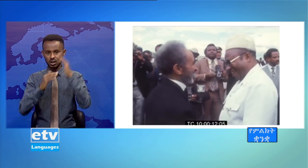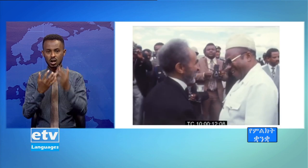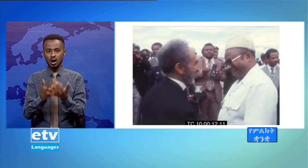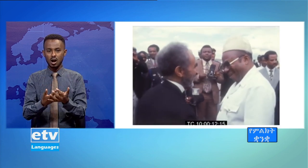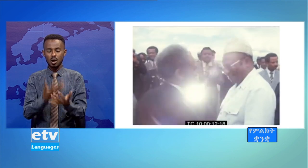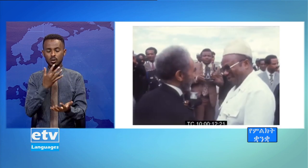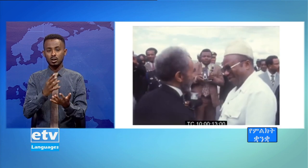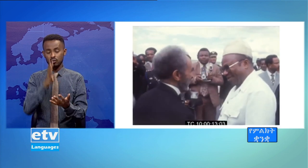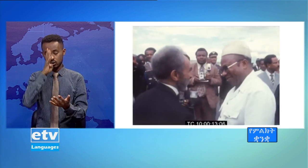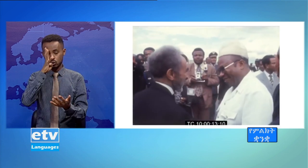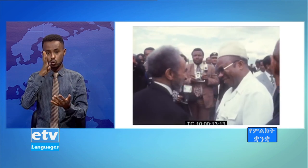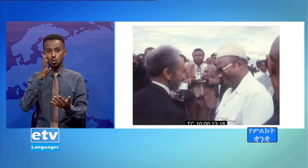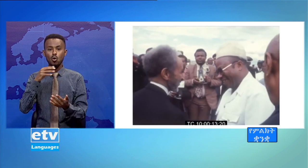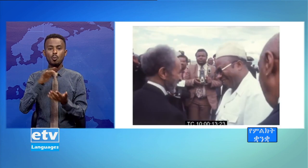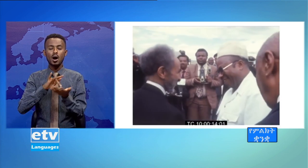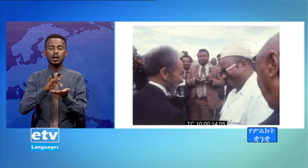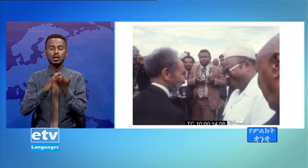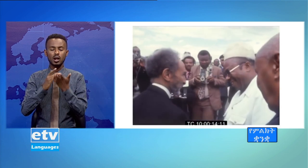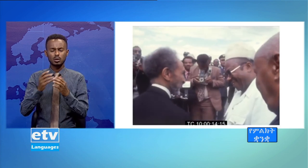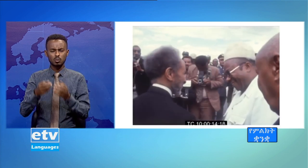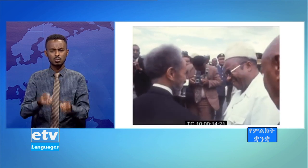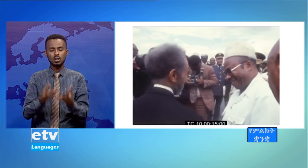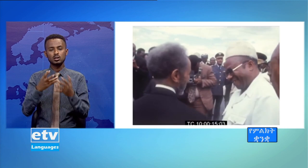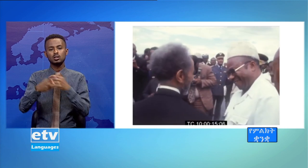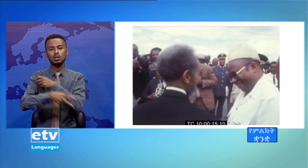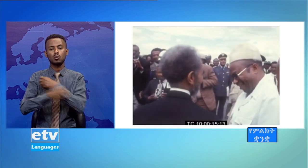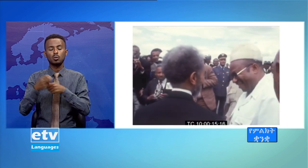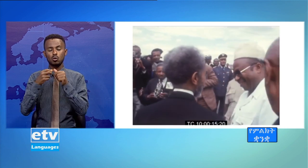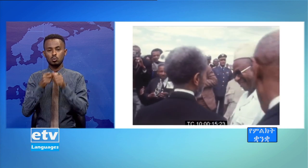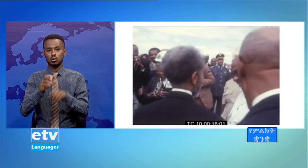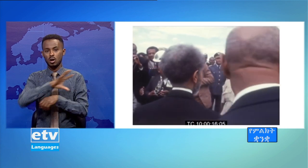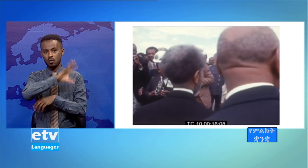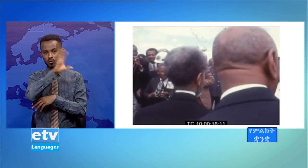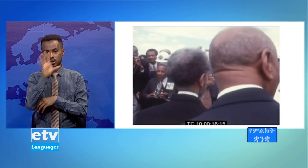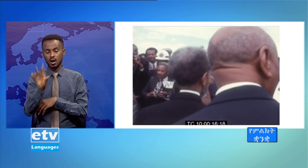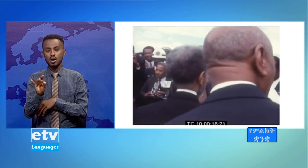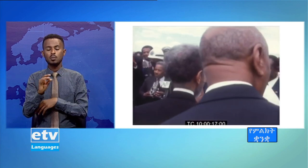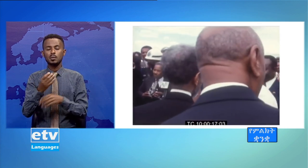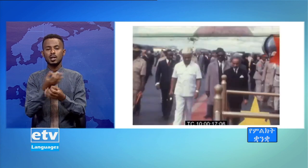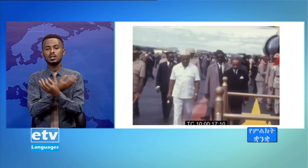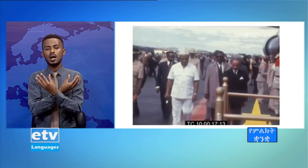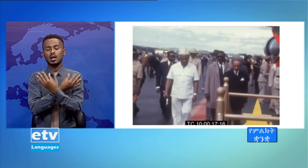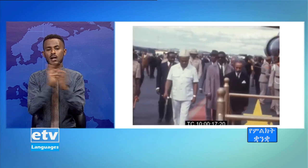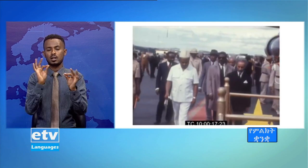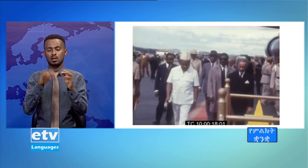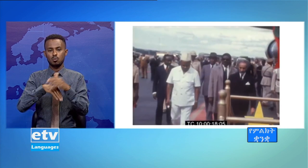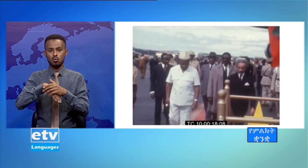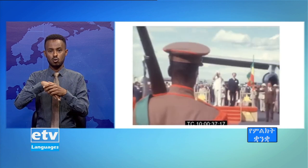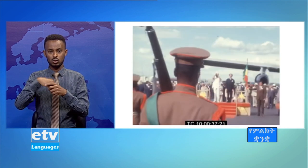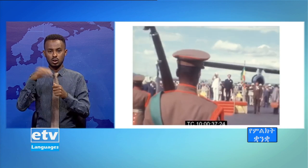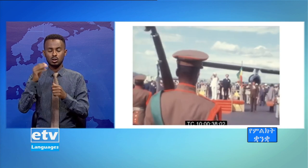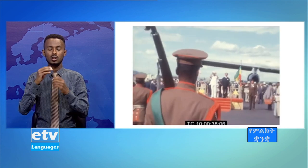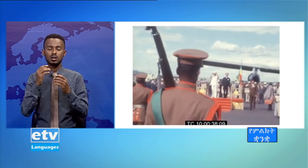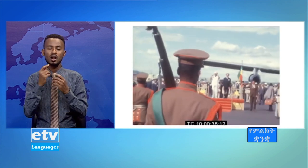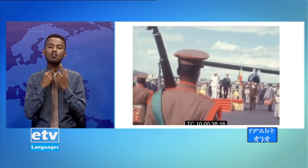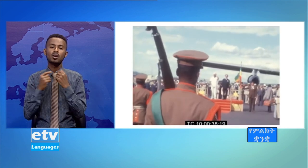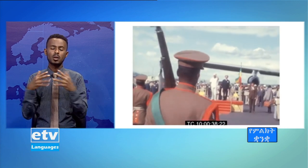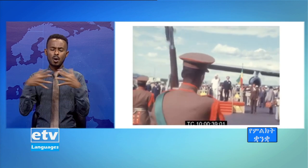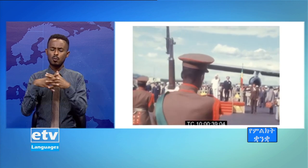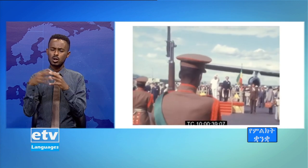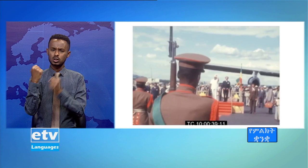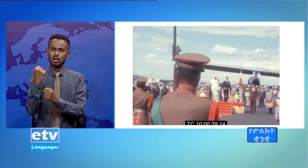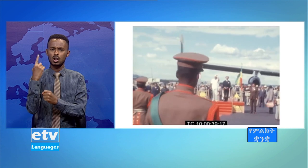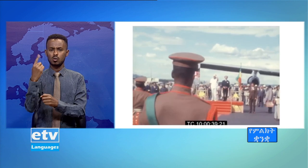የተፈጥሮ ማዕድናቶቿ በገፍ ሲዘረፍባት የቆየችው አፍሪካ በነጻነት ጥላ ስር ለማረፍ ናፍቃ በተባበረ ክንድ